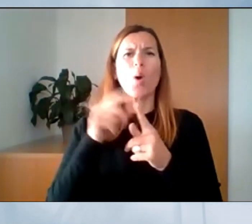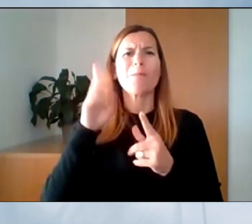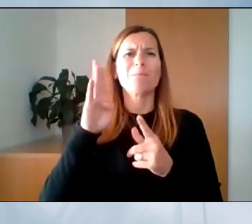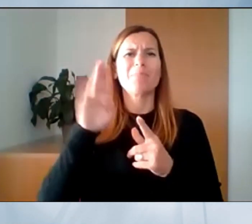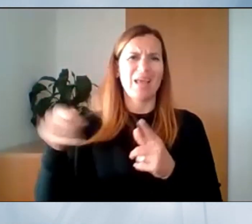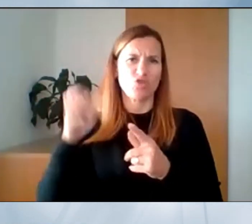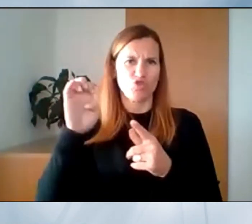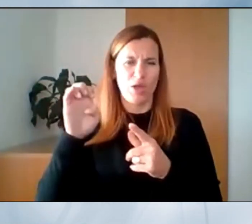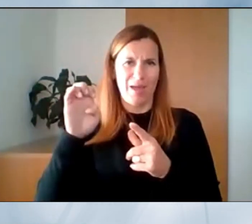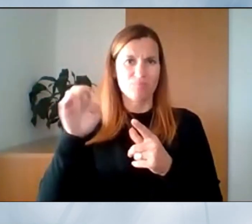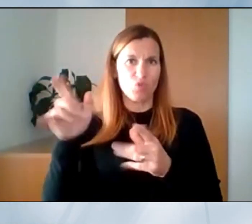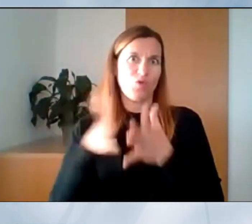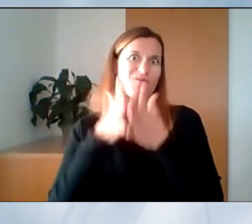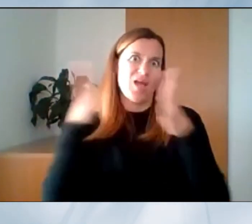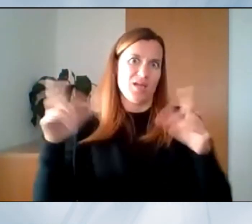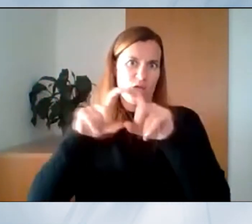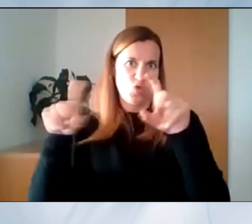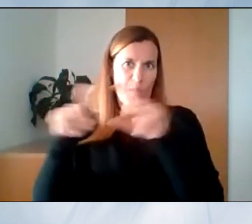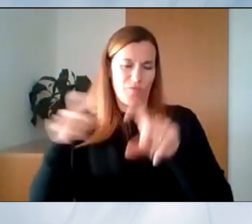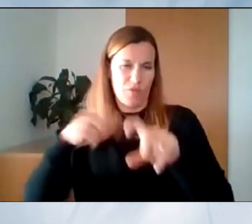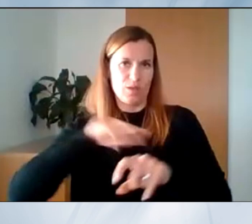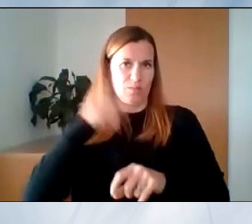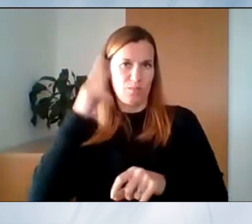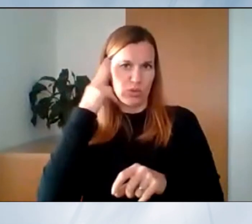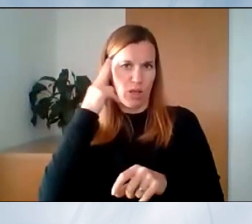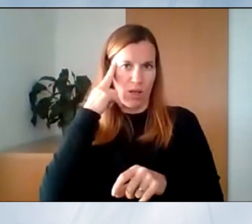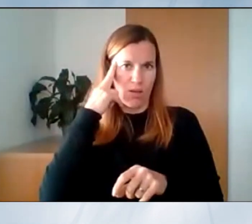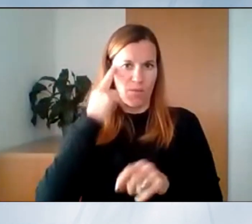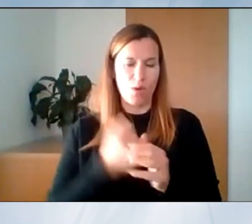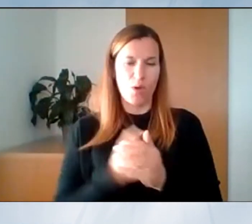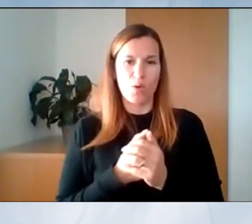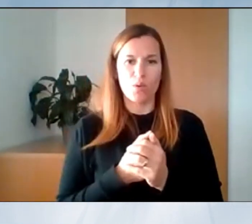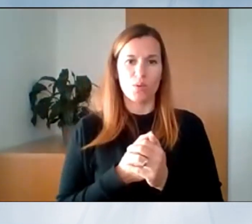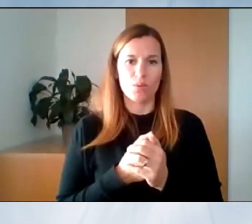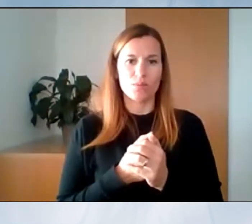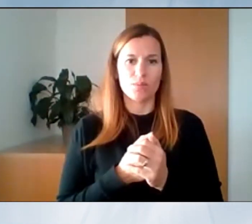tam na Pobrežju. Tako da to so ti veliki domovi, ki jih poznamo večinoma